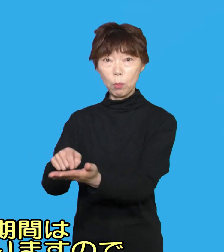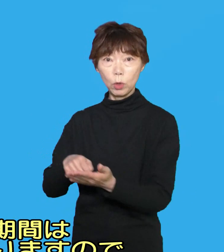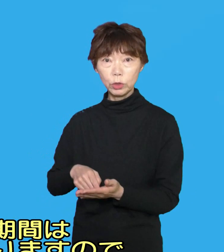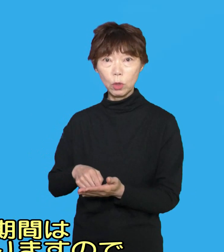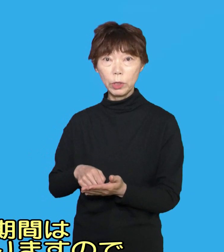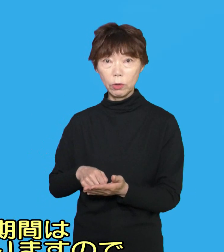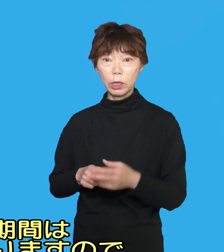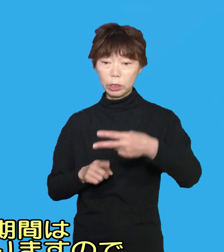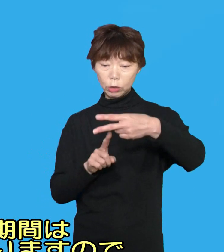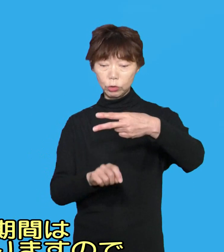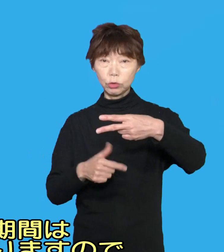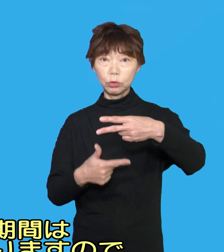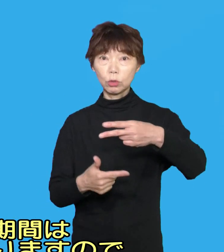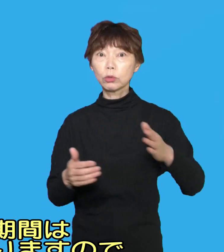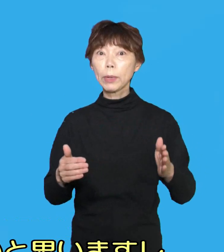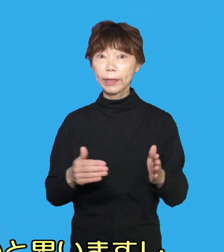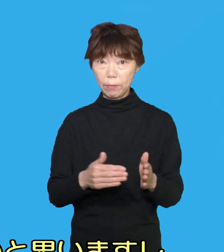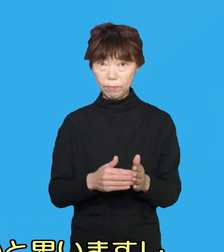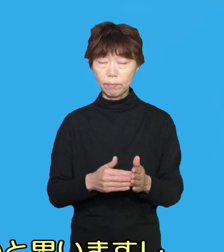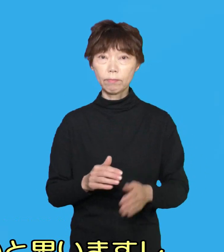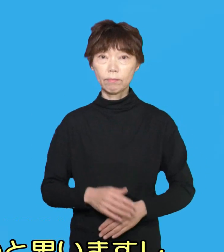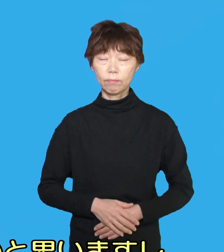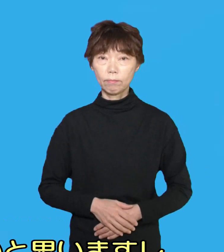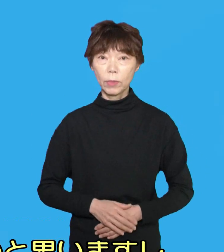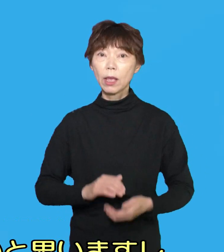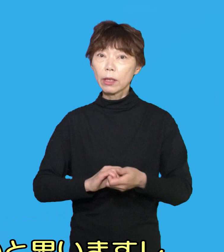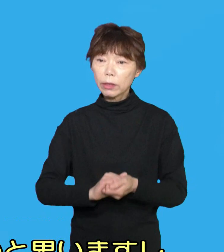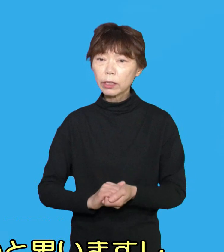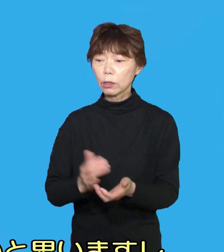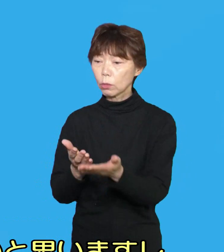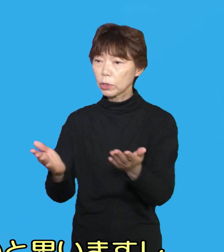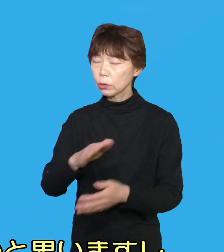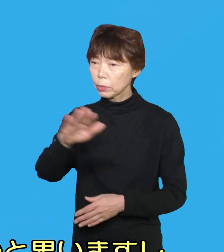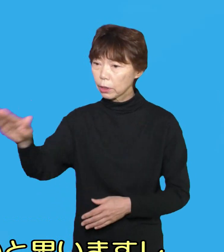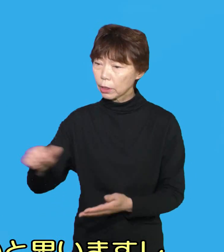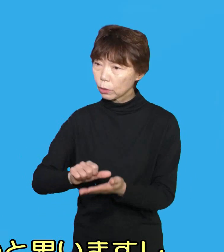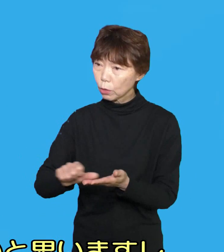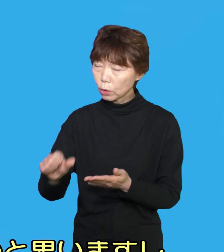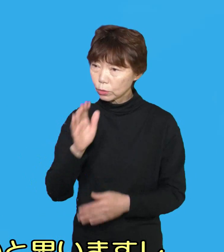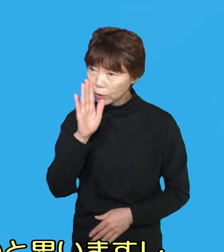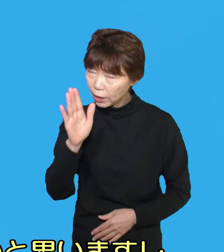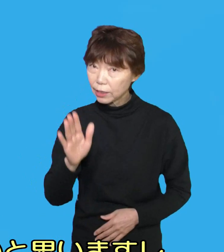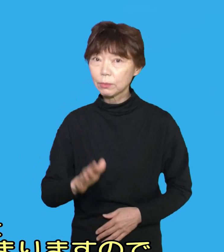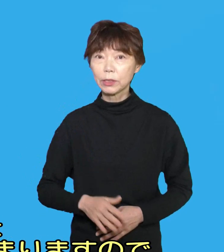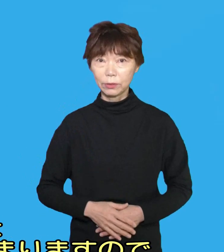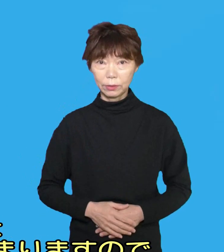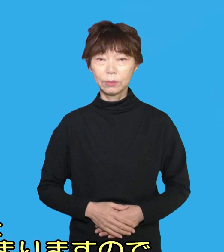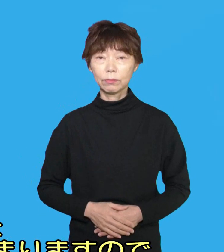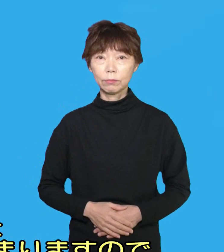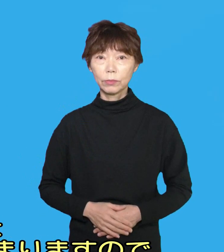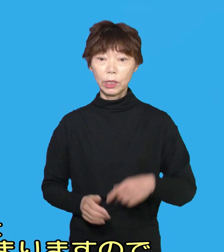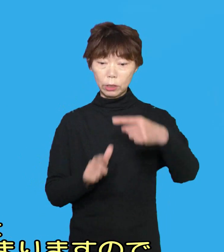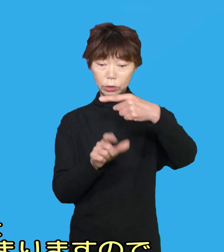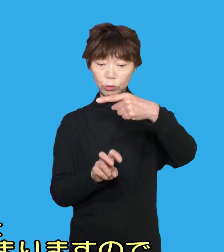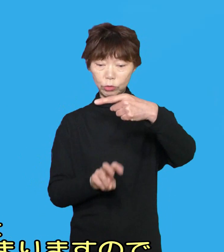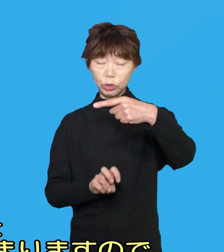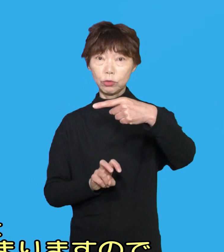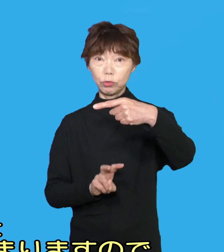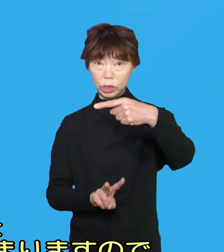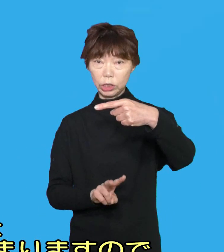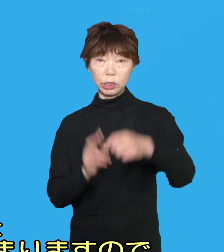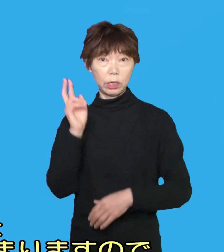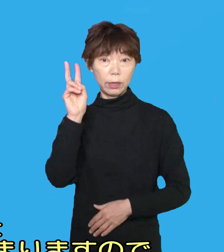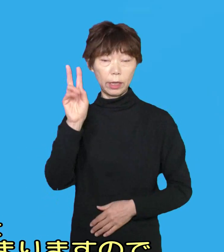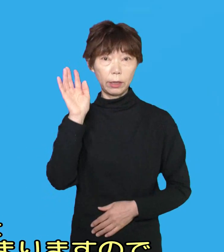月19日となっておりますので、ぜひ店舗の皆さん登録をしていただきたいと思いますし、1月22日あさってから